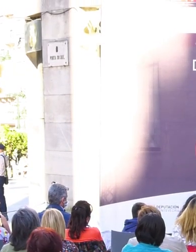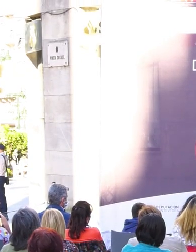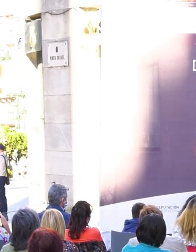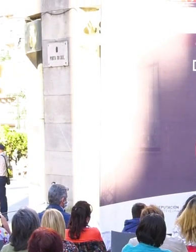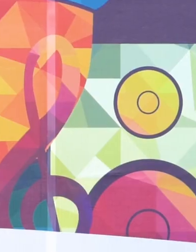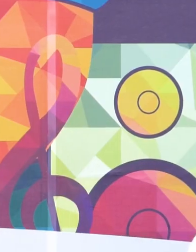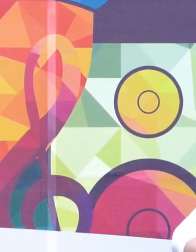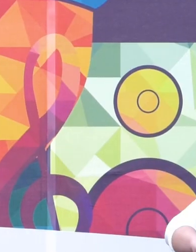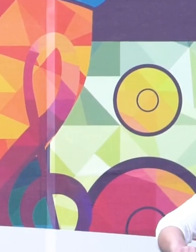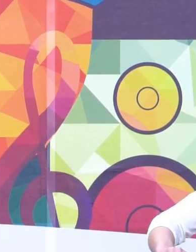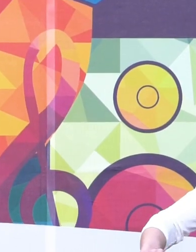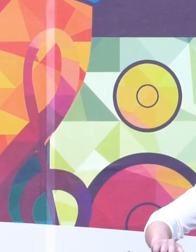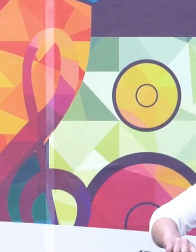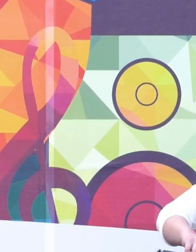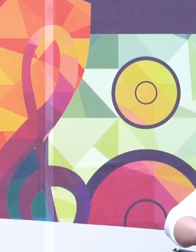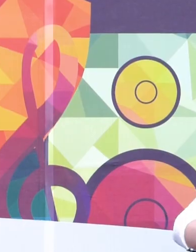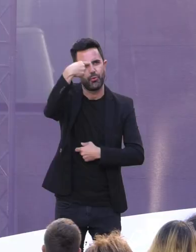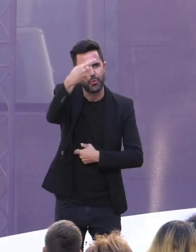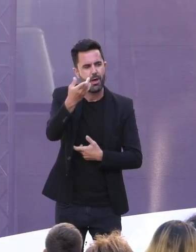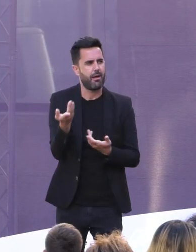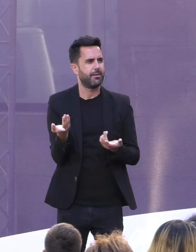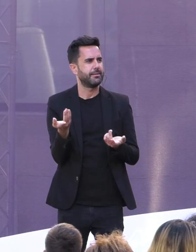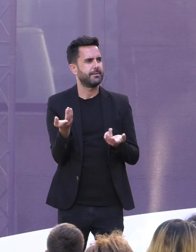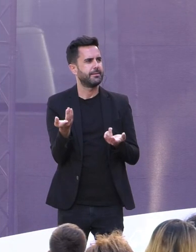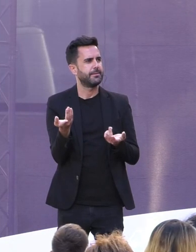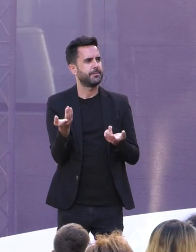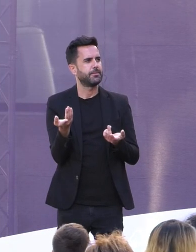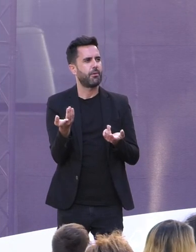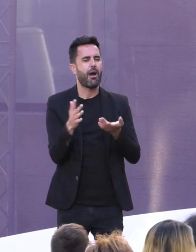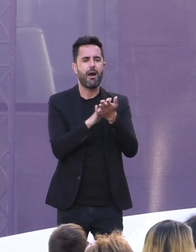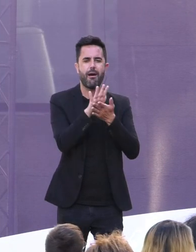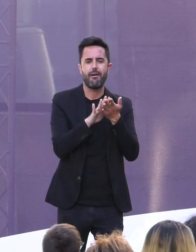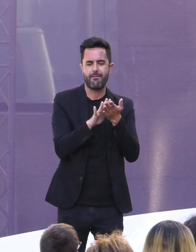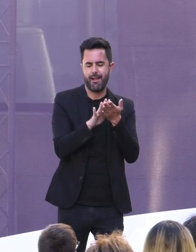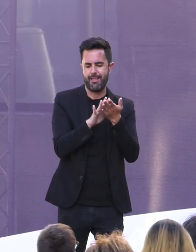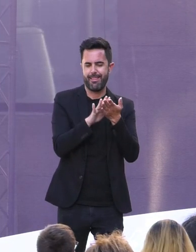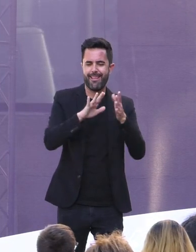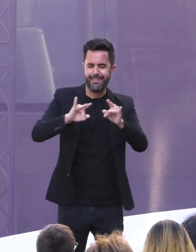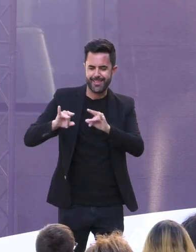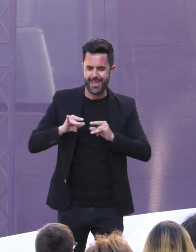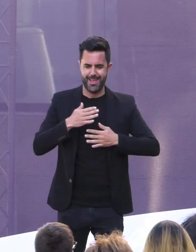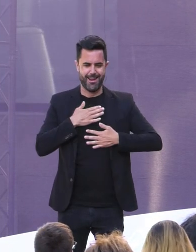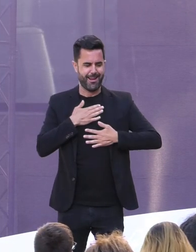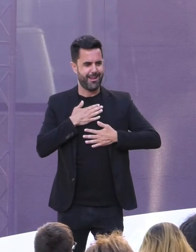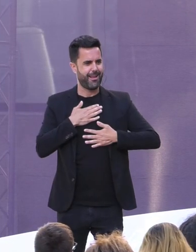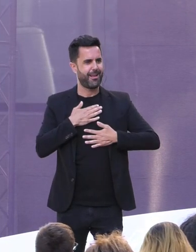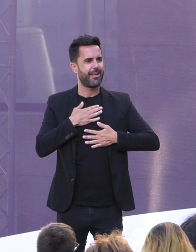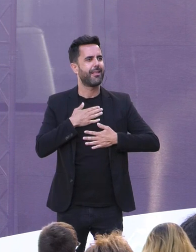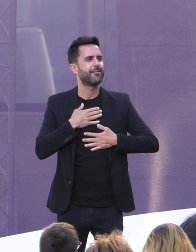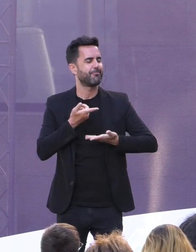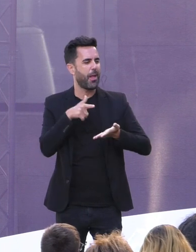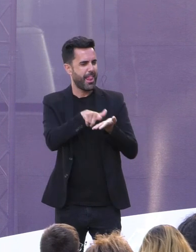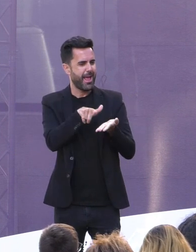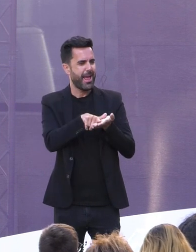Este é o principio da reconstrucción da cultura, de falar de a nosa terra, de falar na nosa lingua e de